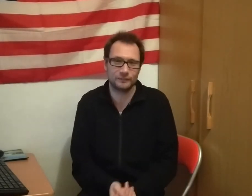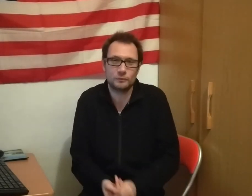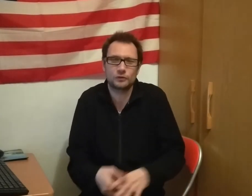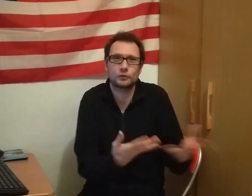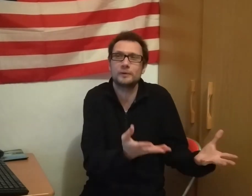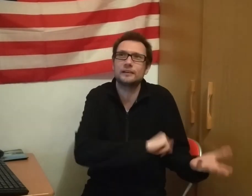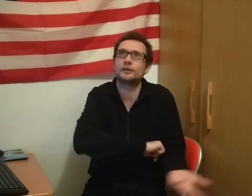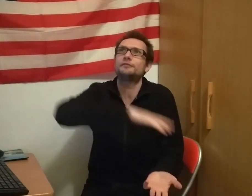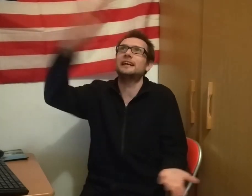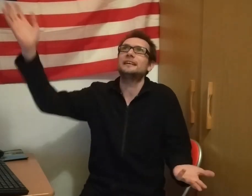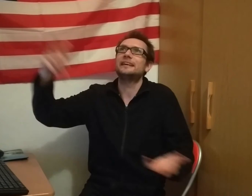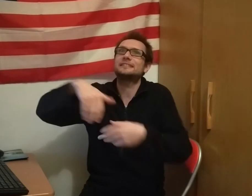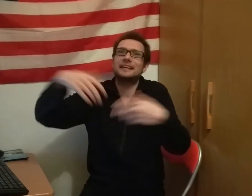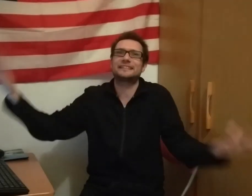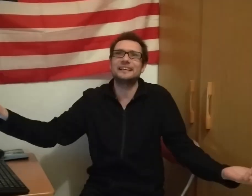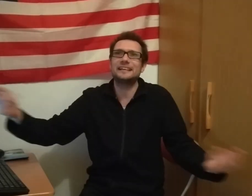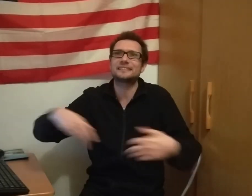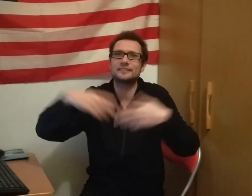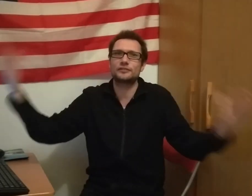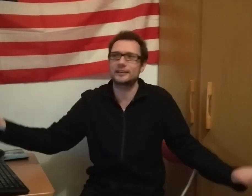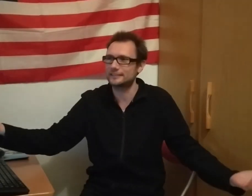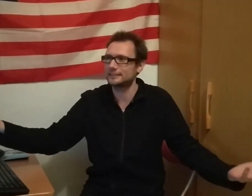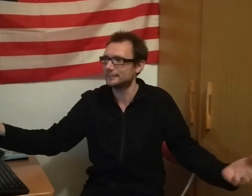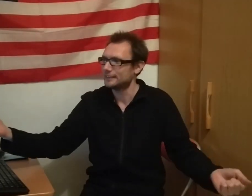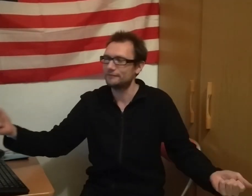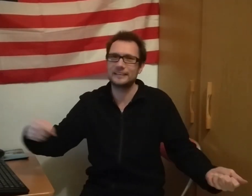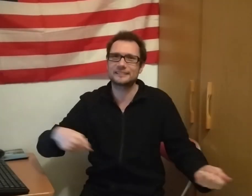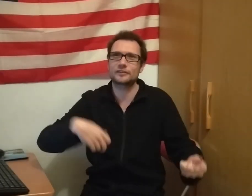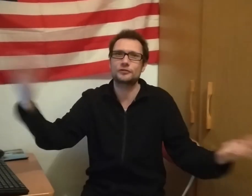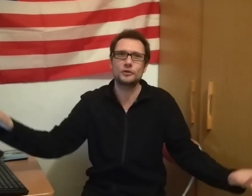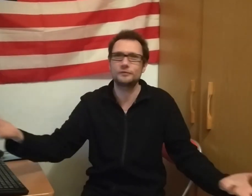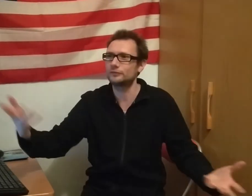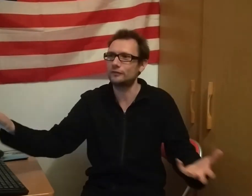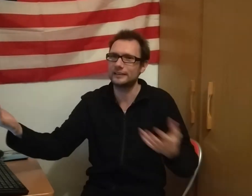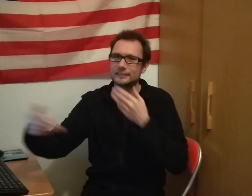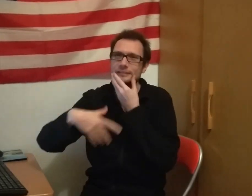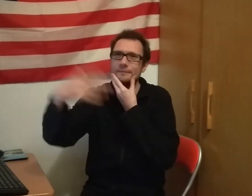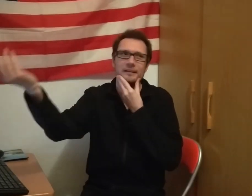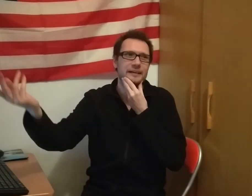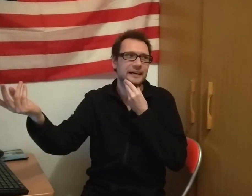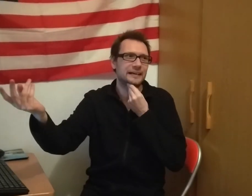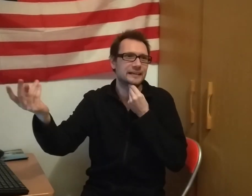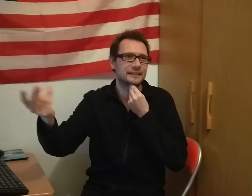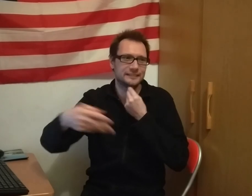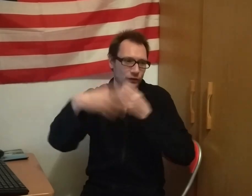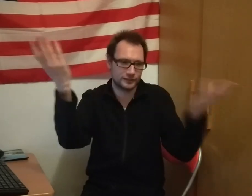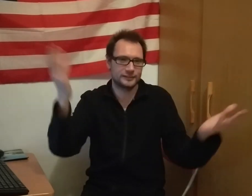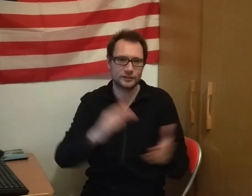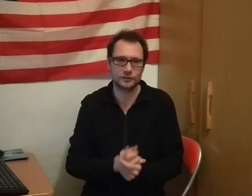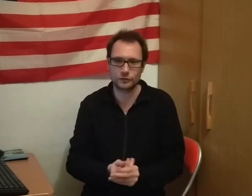veo mucho YouTube que luego al final está en la tele, van a hacer show. No, van a, sí, sí, no, así a hacer